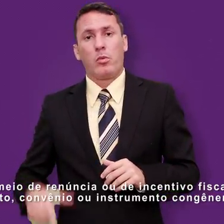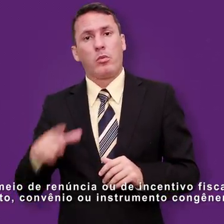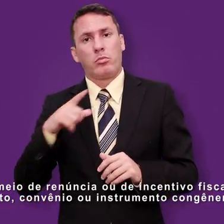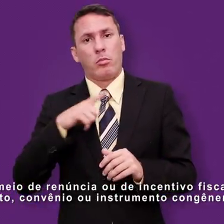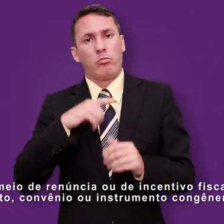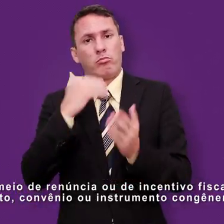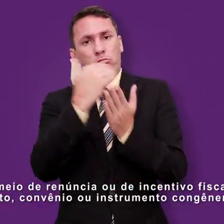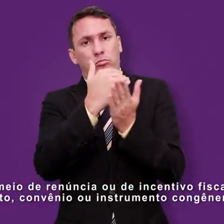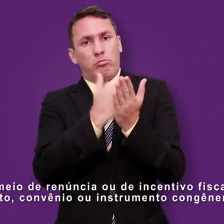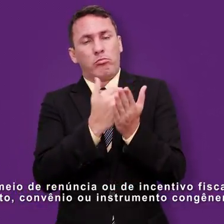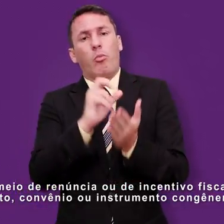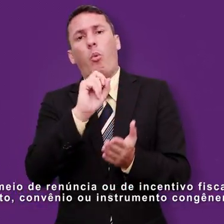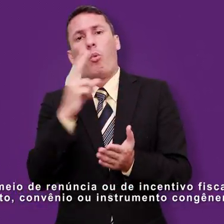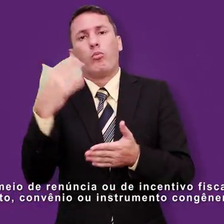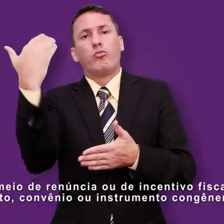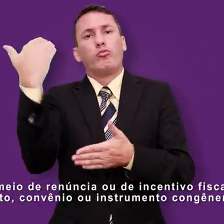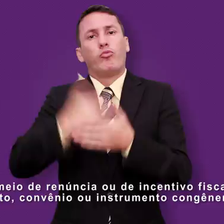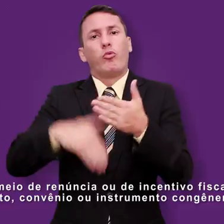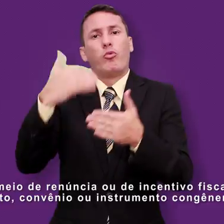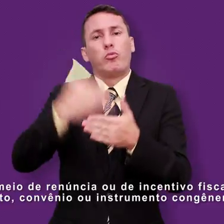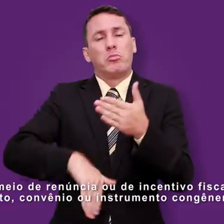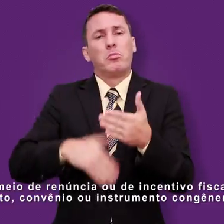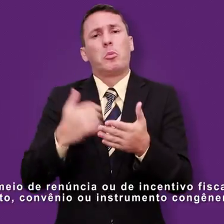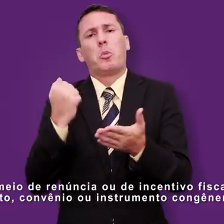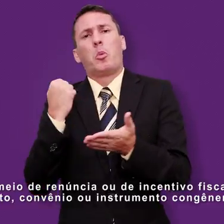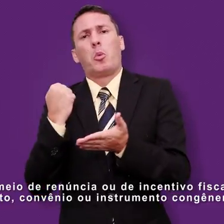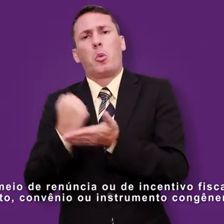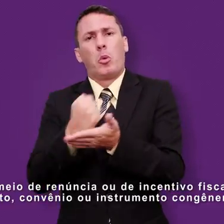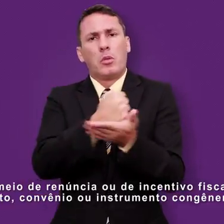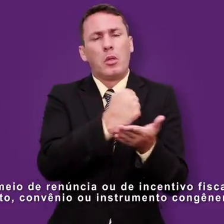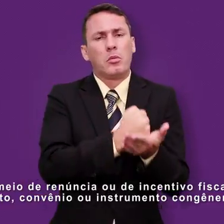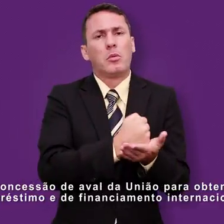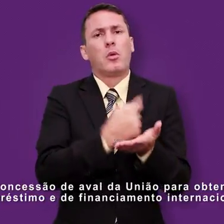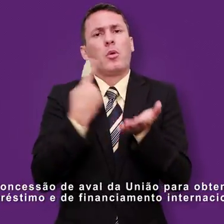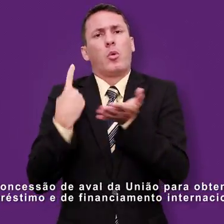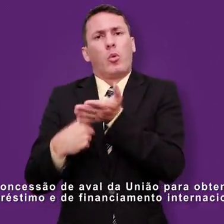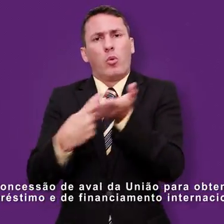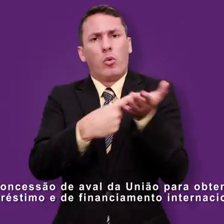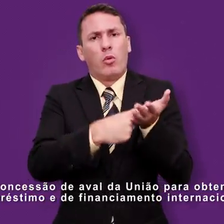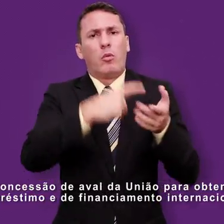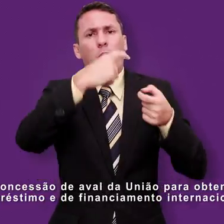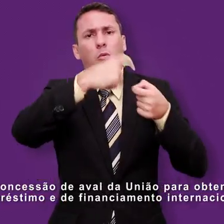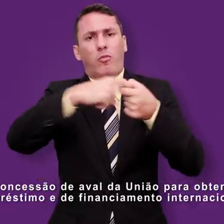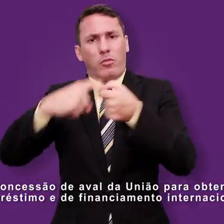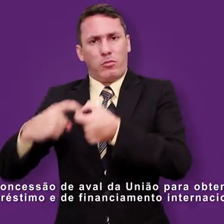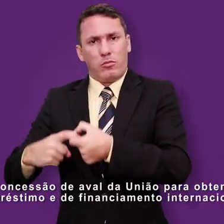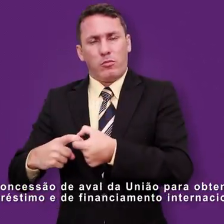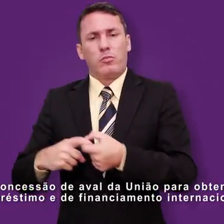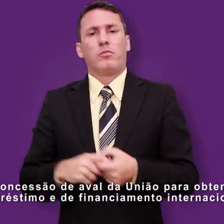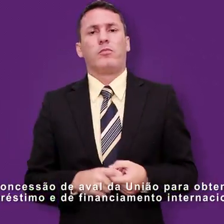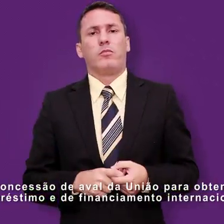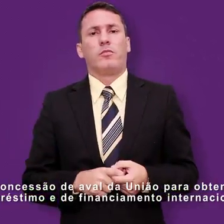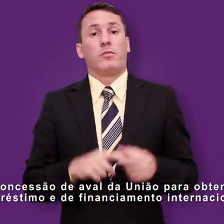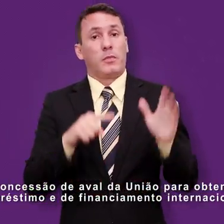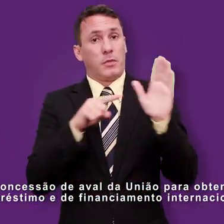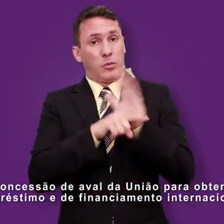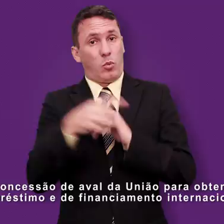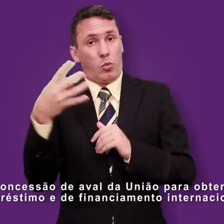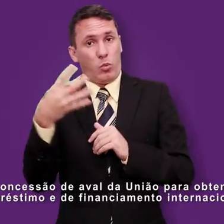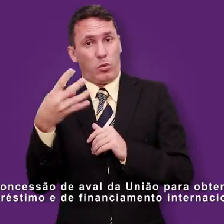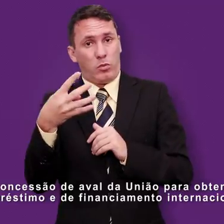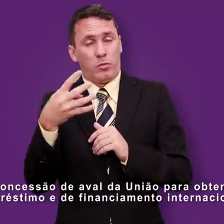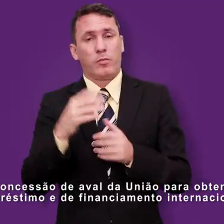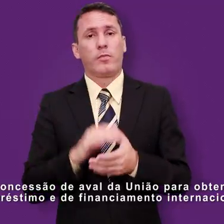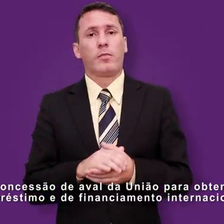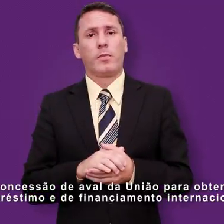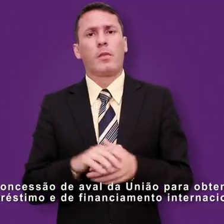fiscal, contrato, convênio ou instrumento congênere. E, inciso 4. A concessão de aval da